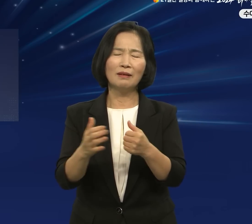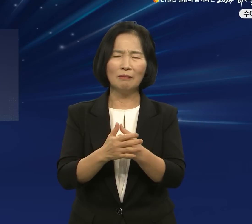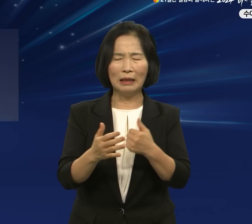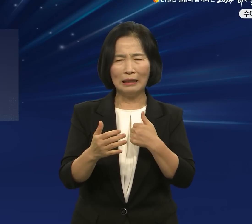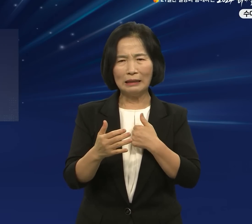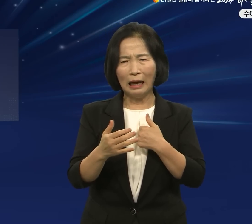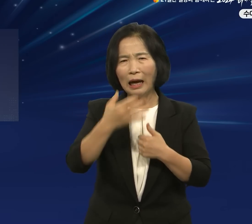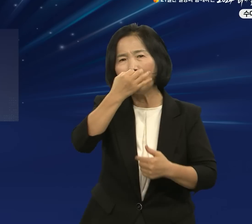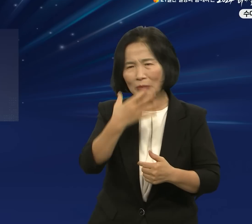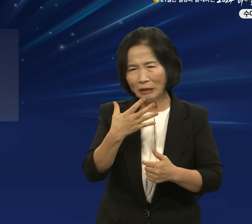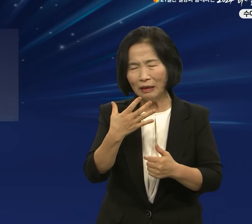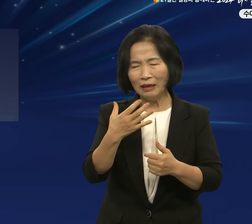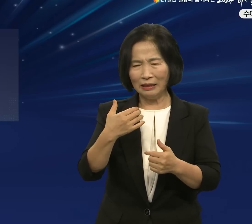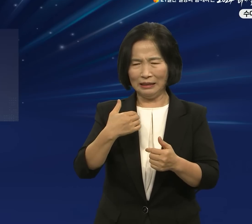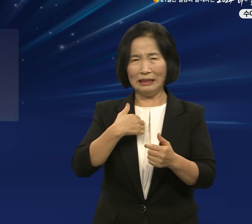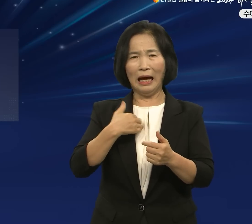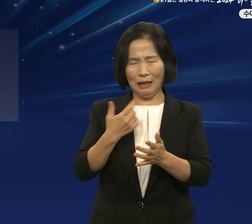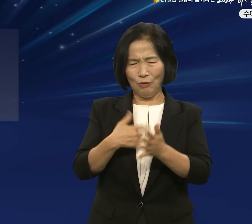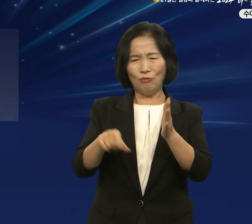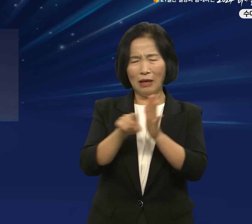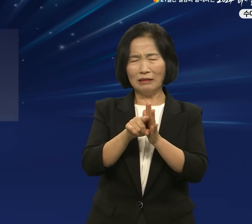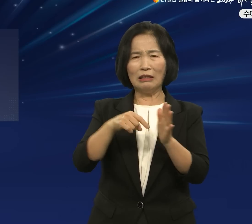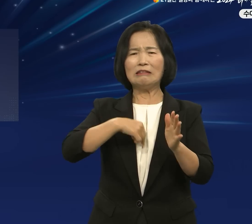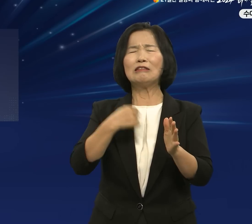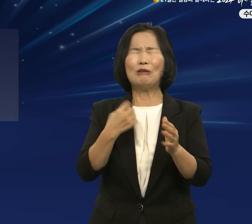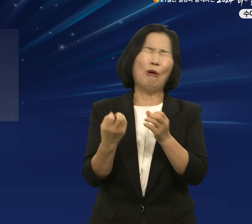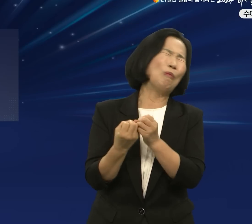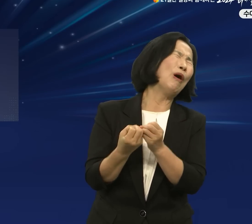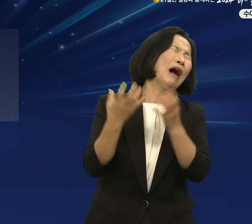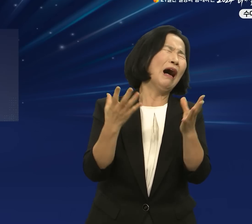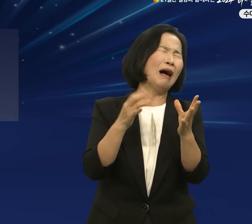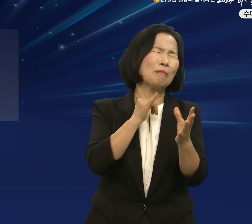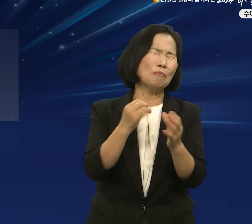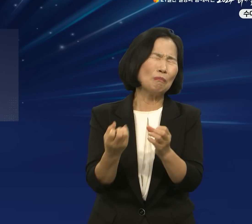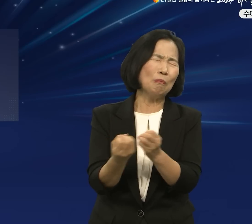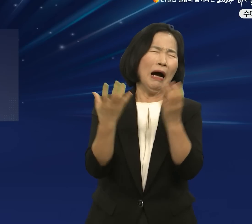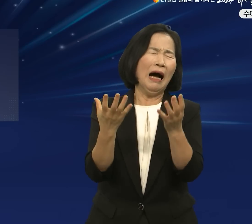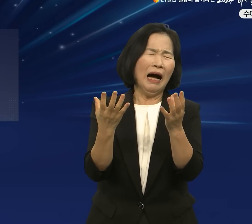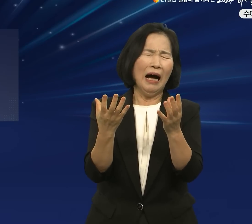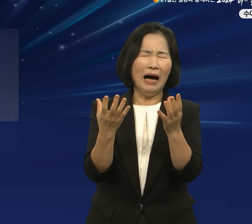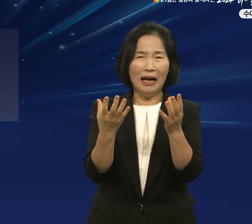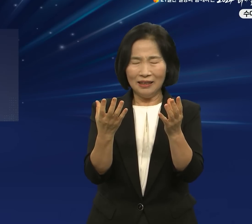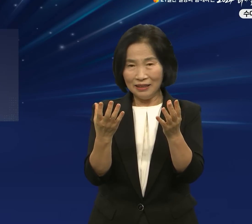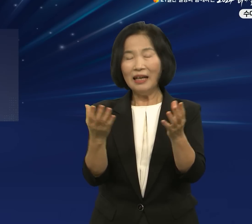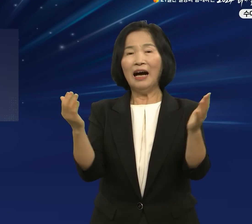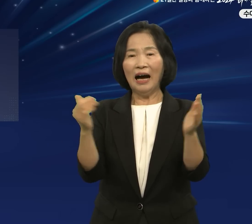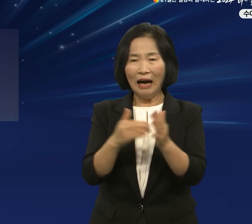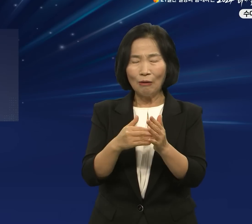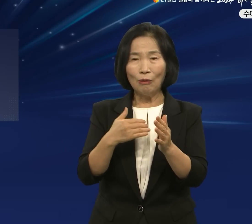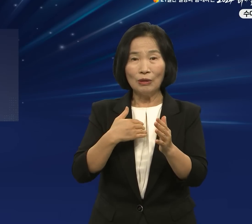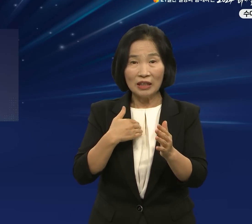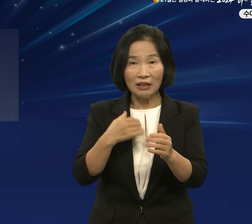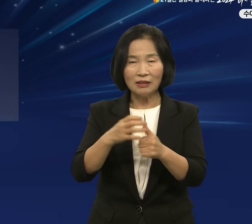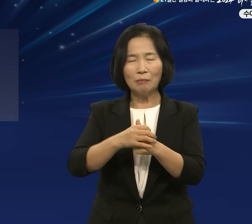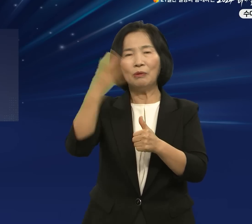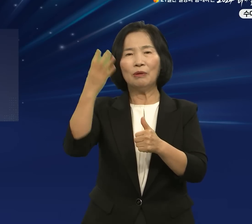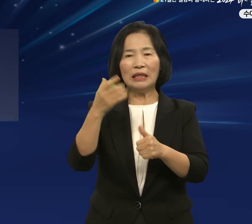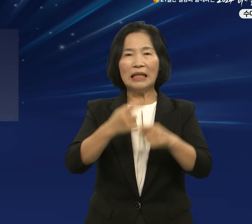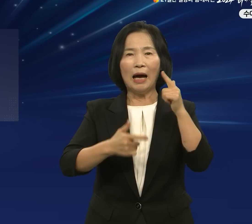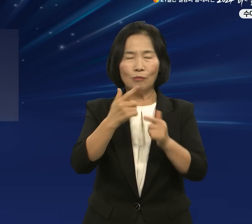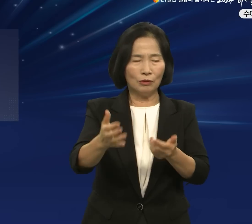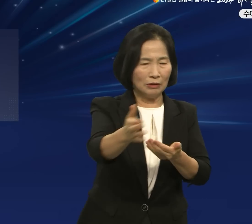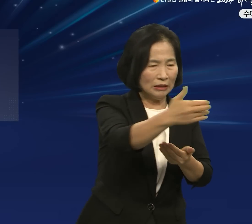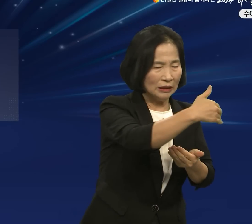알았는지 스스로 폭발하여 더 이상 한겨울에 나무를 하지 않도록 해주었습니다.